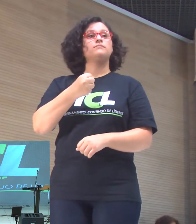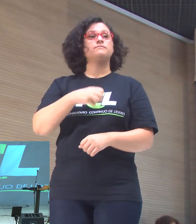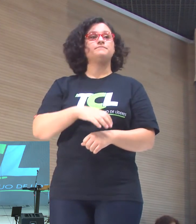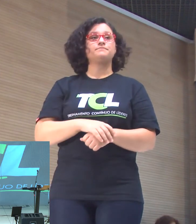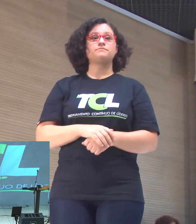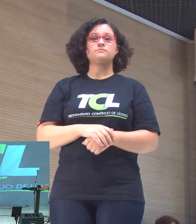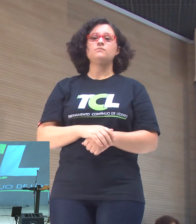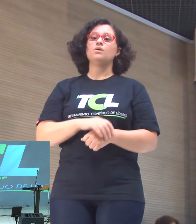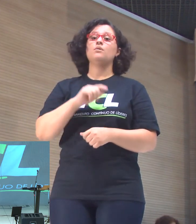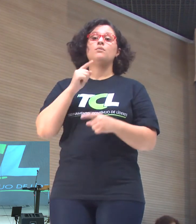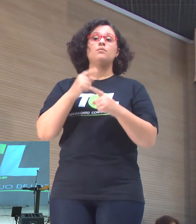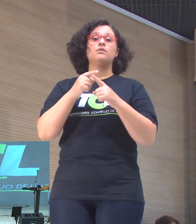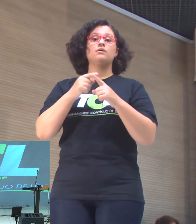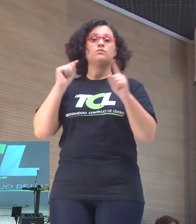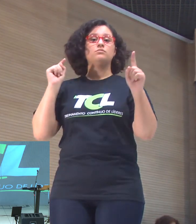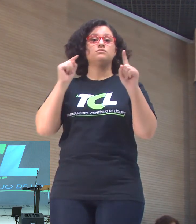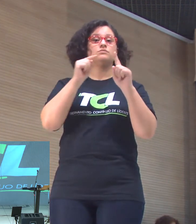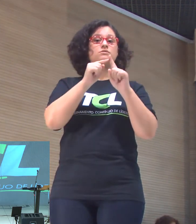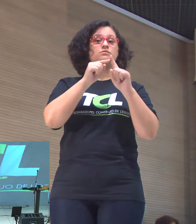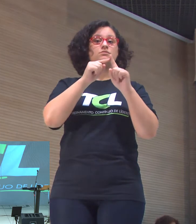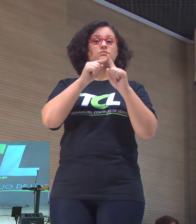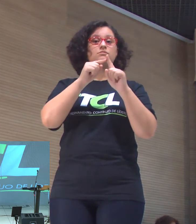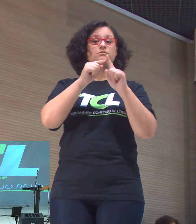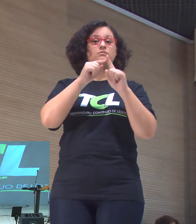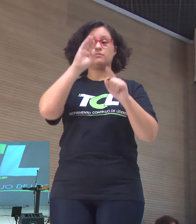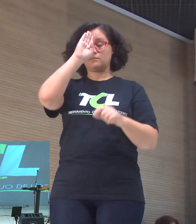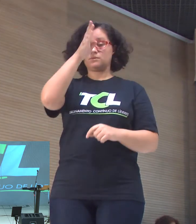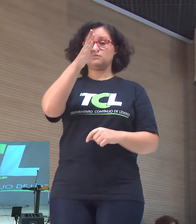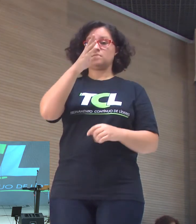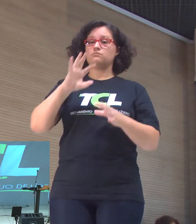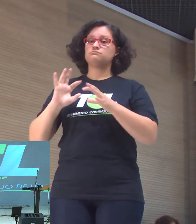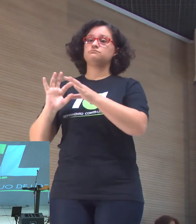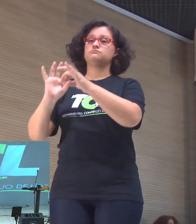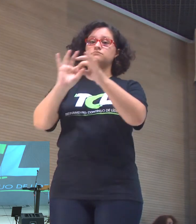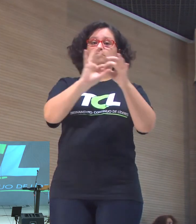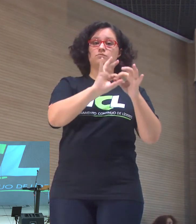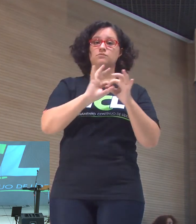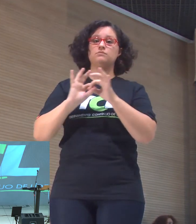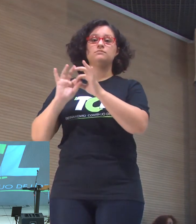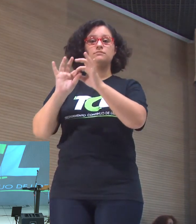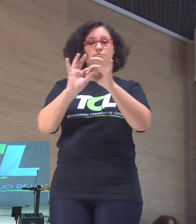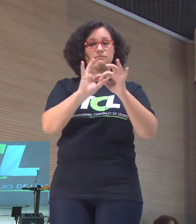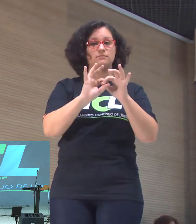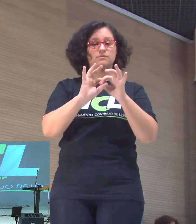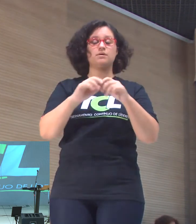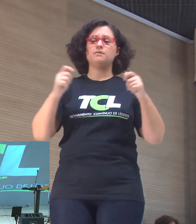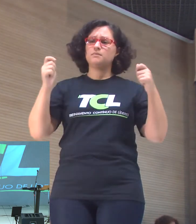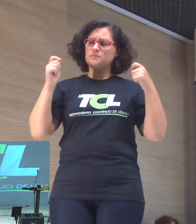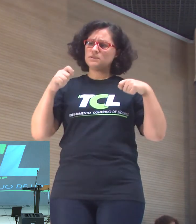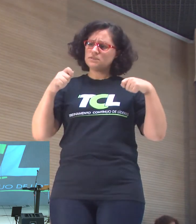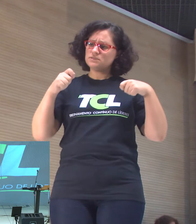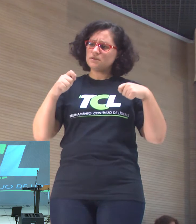promoviam unidade. E ensino envolvia tudo isso. Eles tinham que se